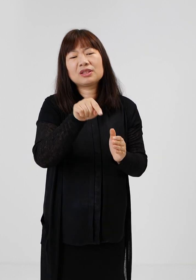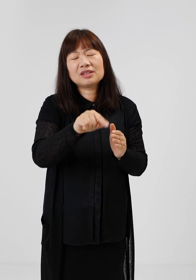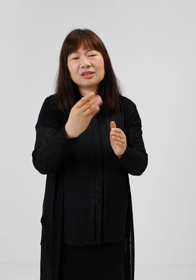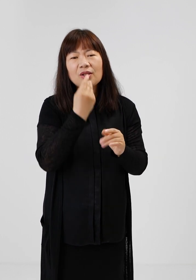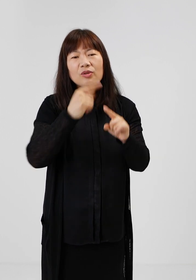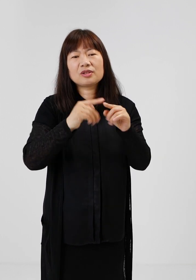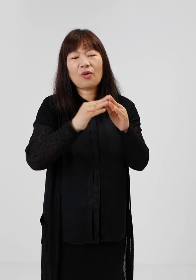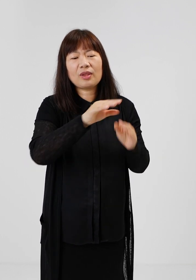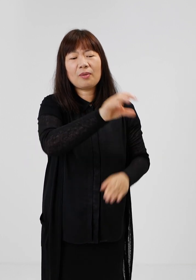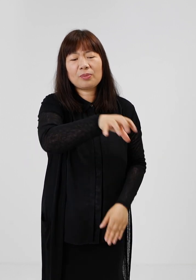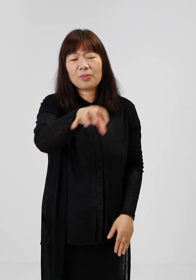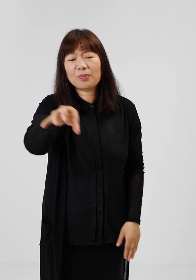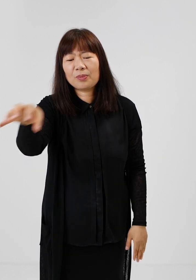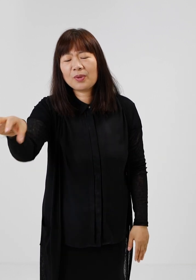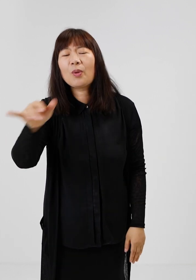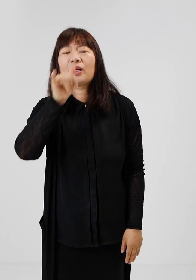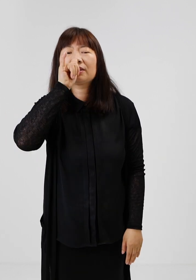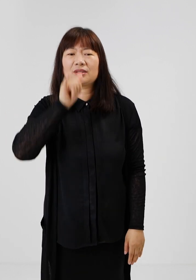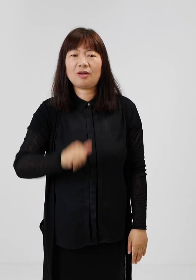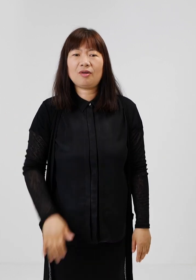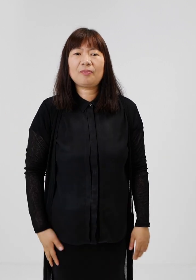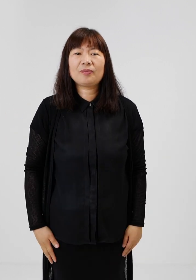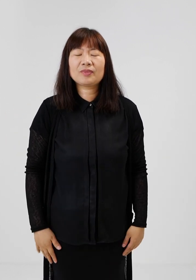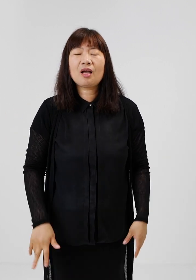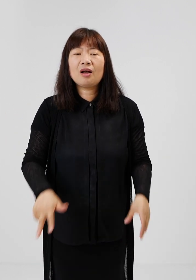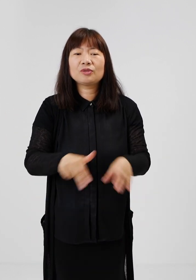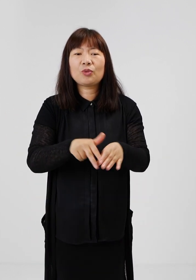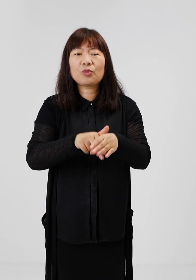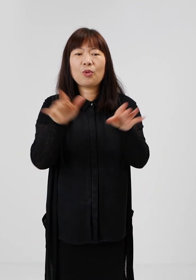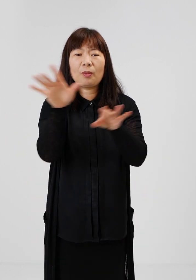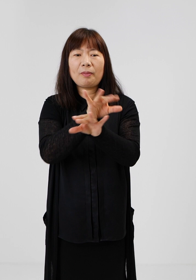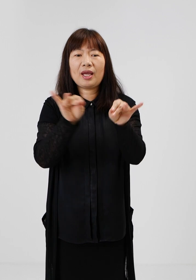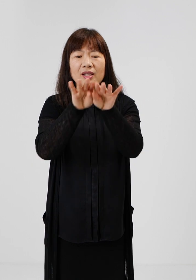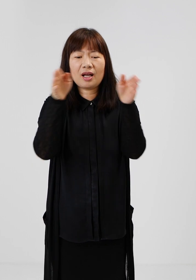돼요. 가히 종교 백화점이 되죠.